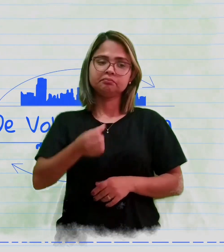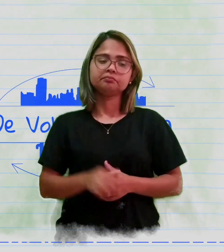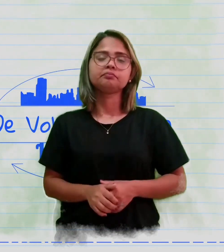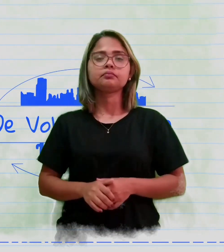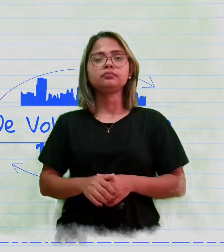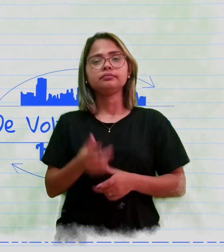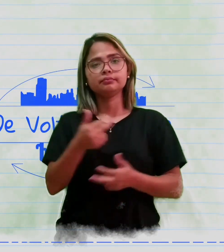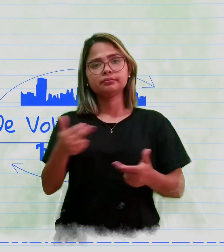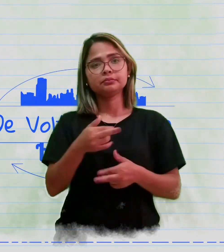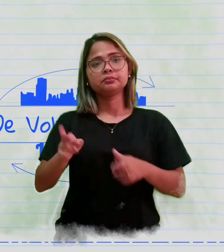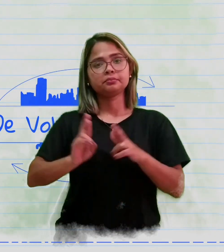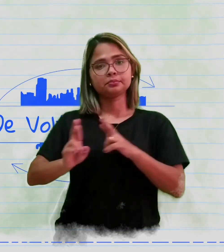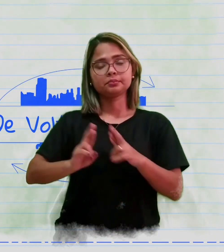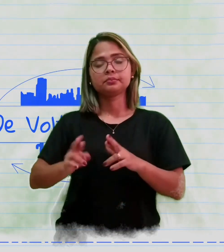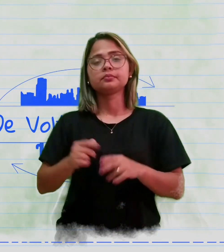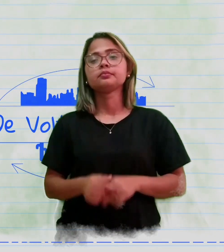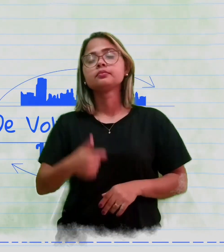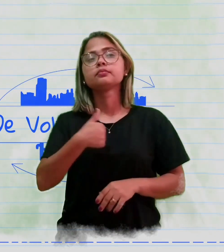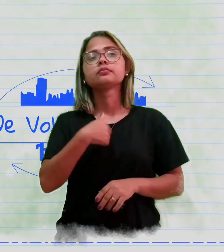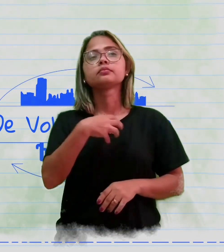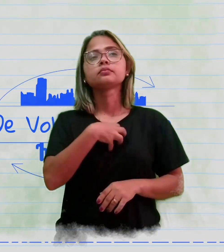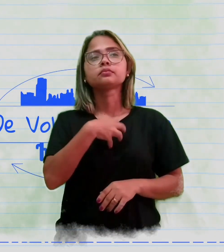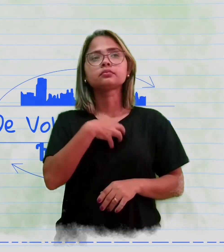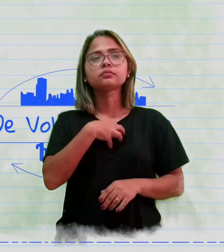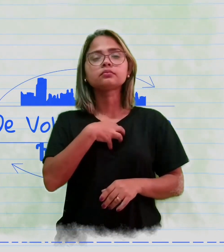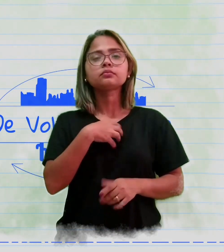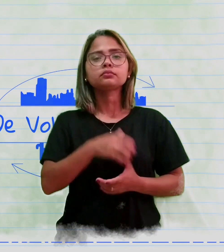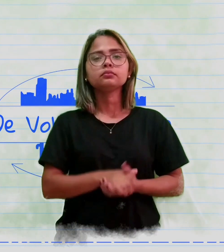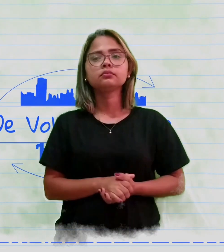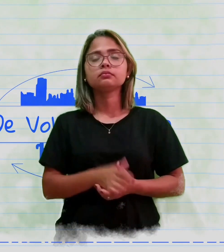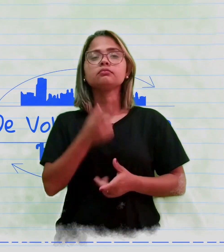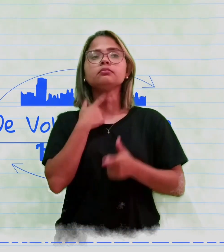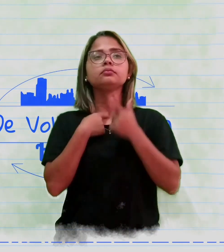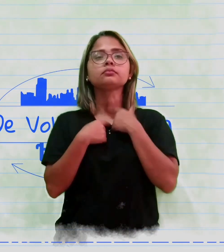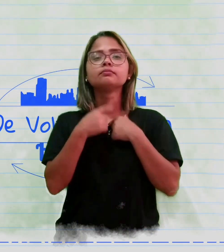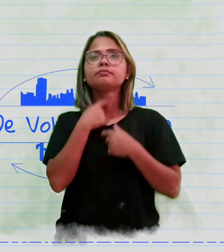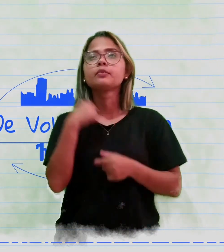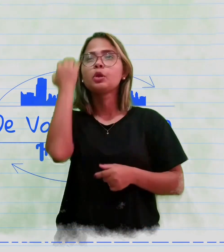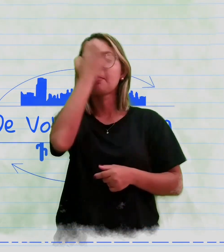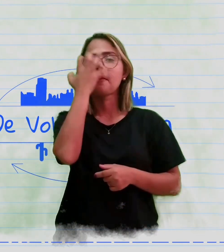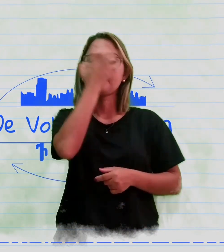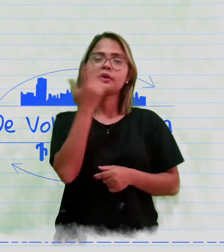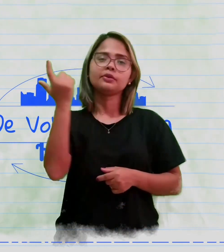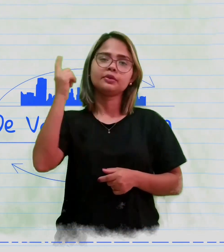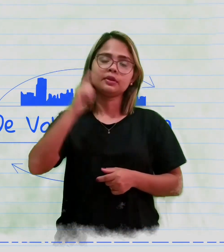eu quero muito que a história vá pra frente, porque eu preciso que ela aconteça, né? Porque eu estou muito ansiosa. E voltando pro que a Vicky tinha